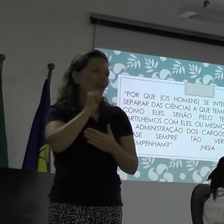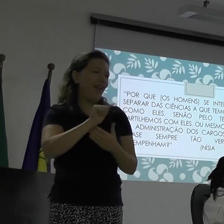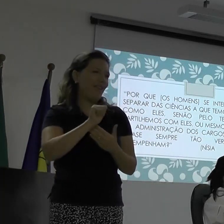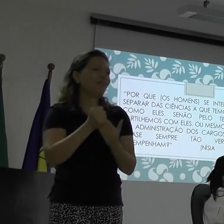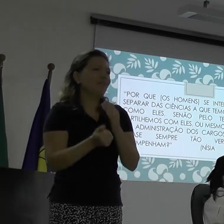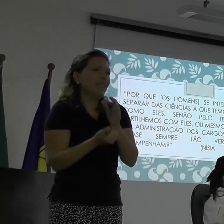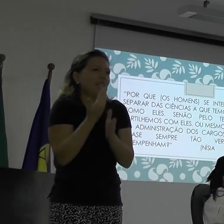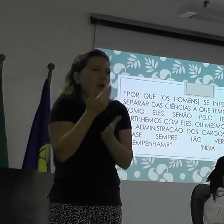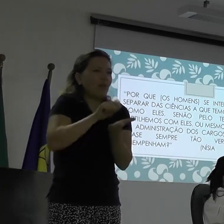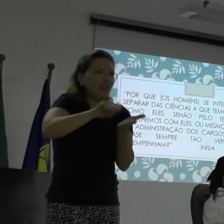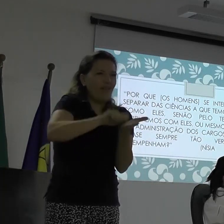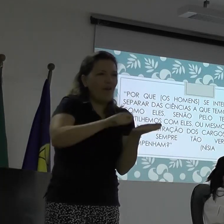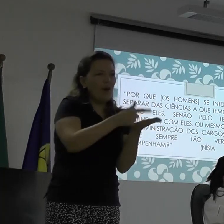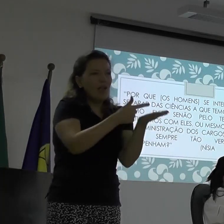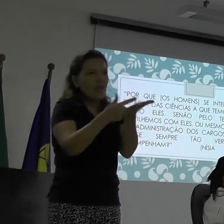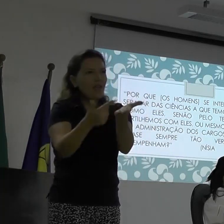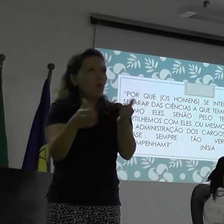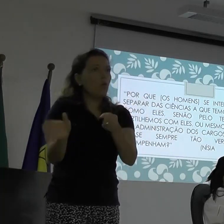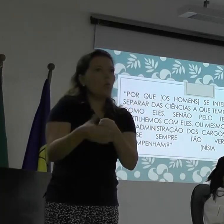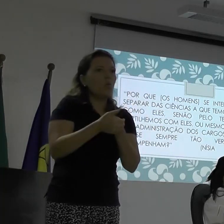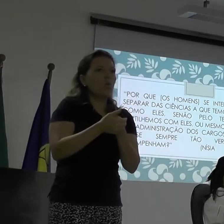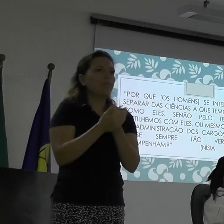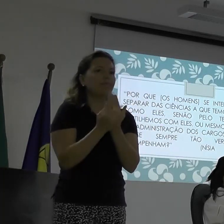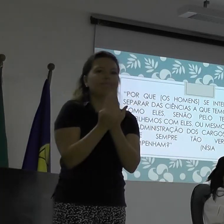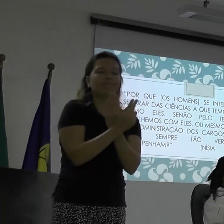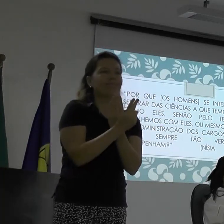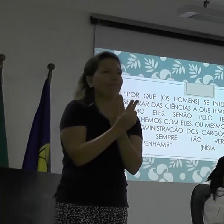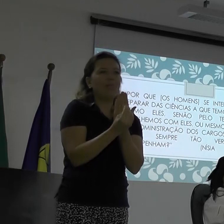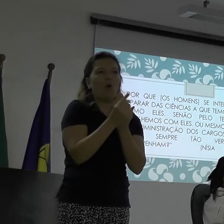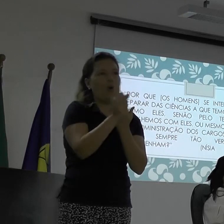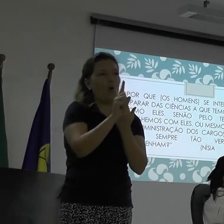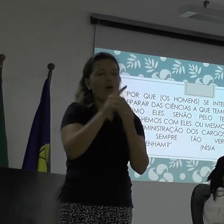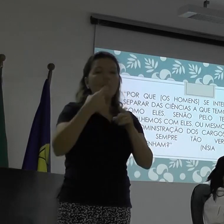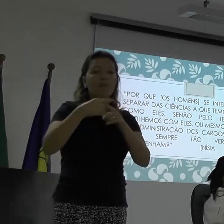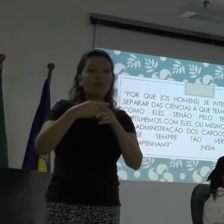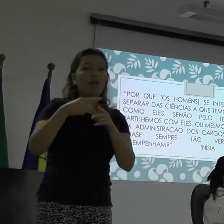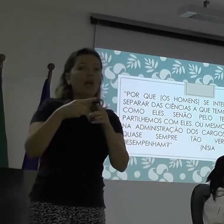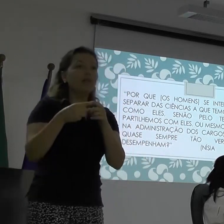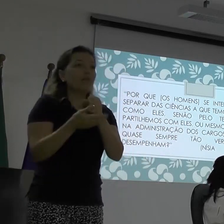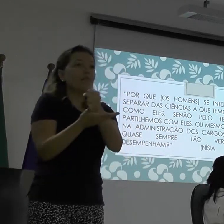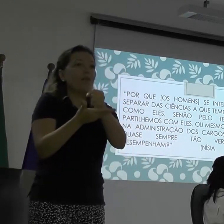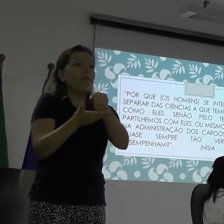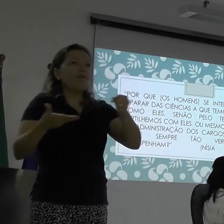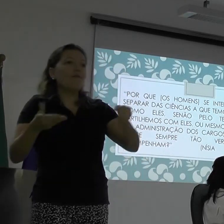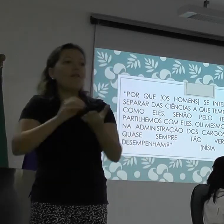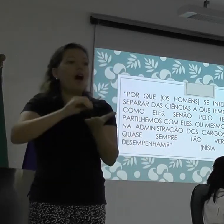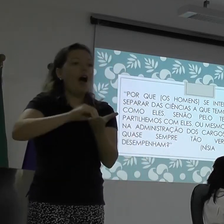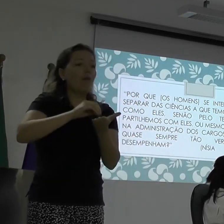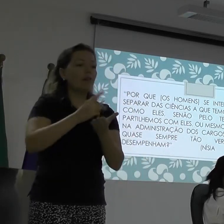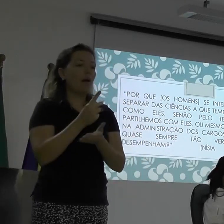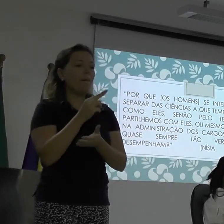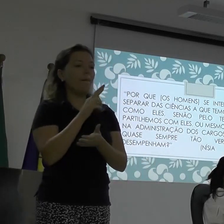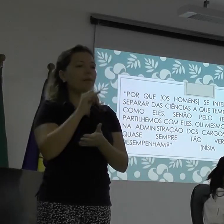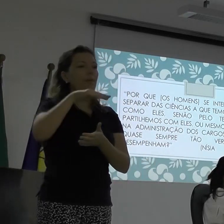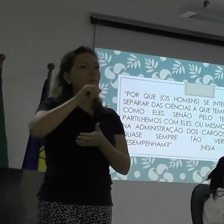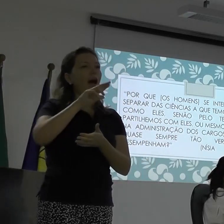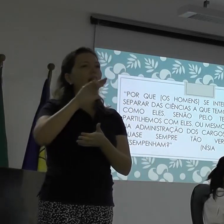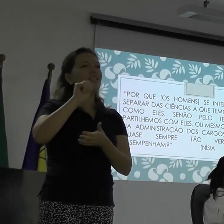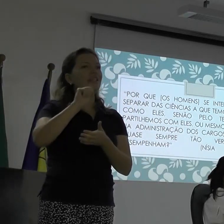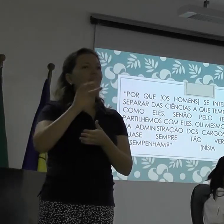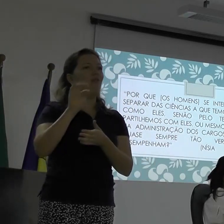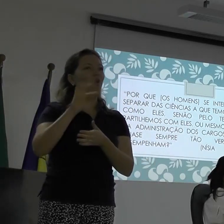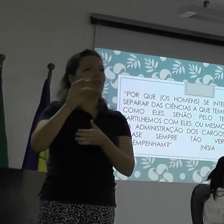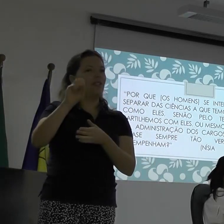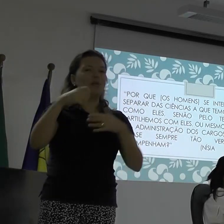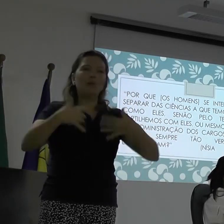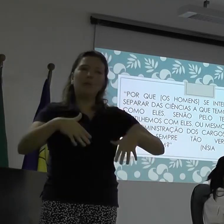obras. Construídas sem o suporte das fontes primárias, a história da literatura só menciona as